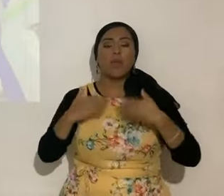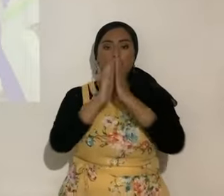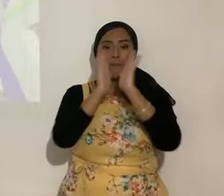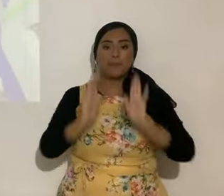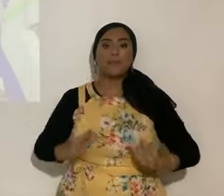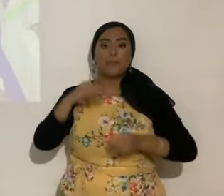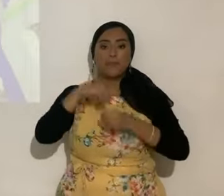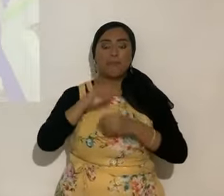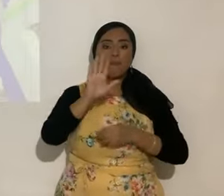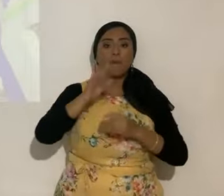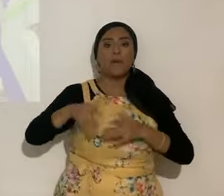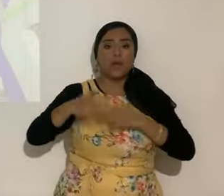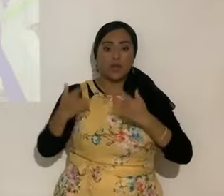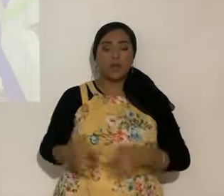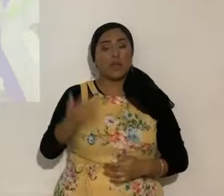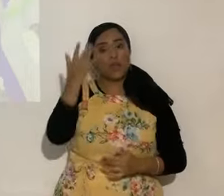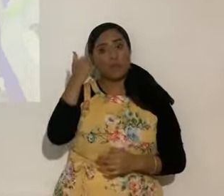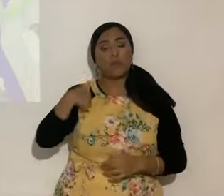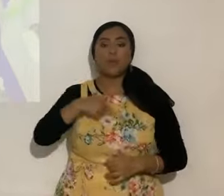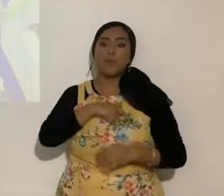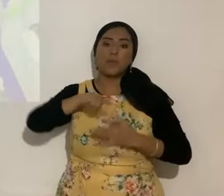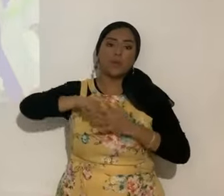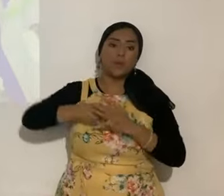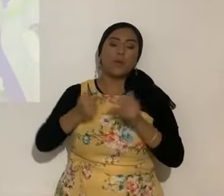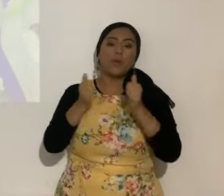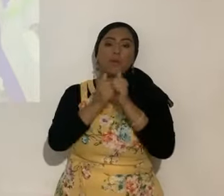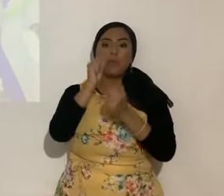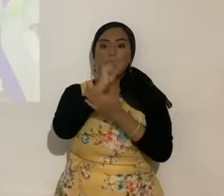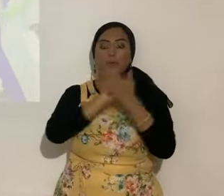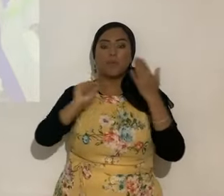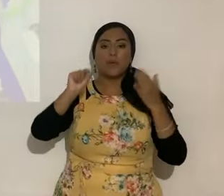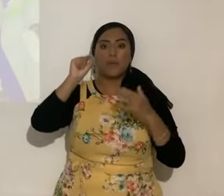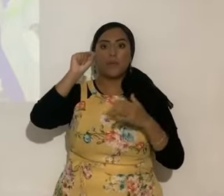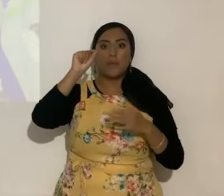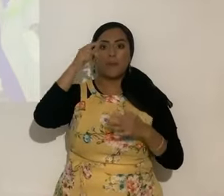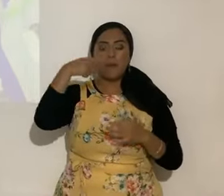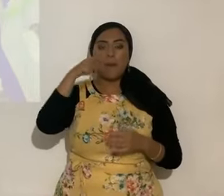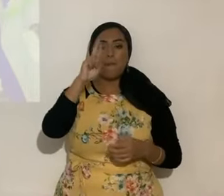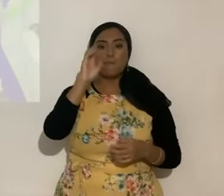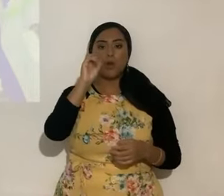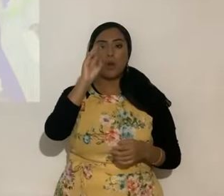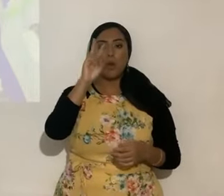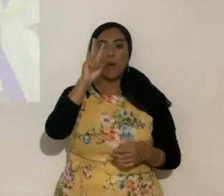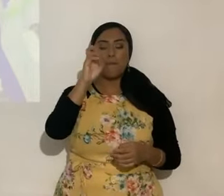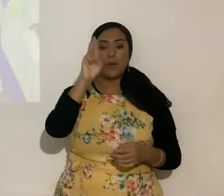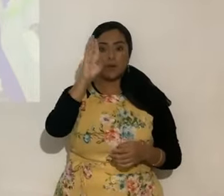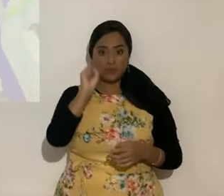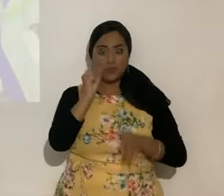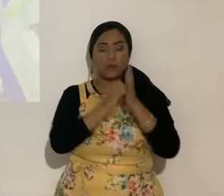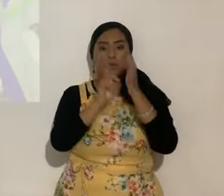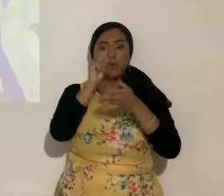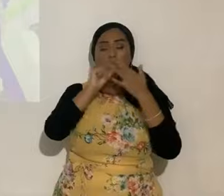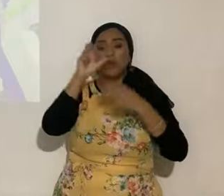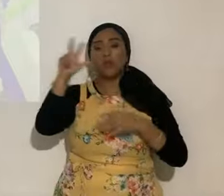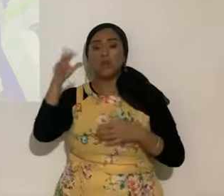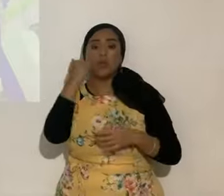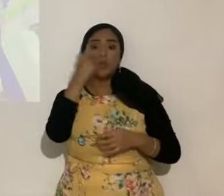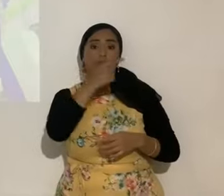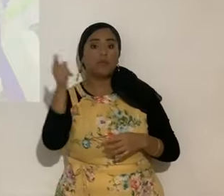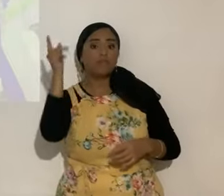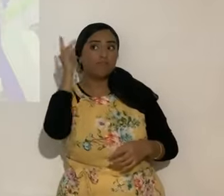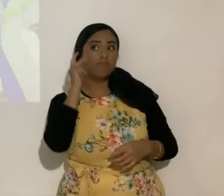corazón. Por eso iniciamos con el verso de Proverbios 1.33. Más el que me oyere. Es decir, el